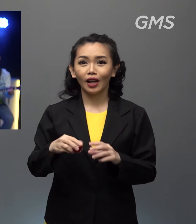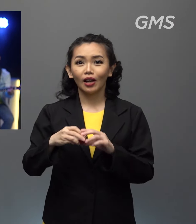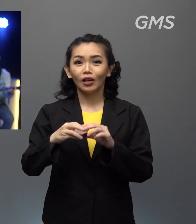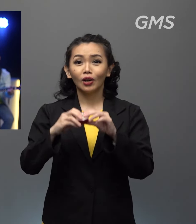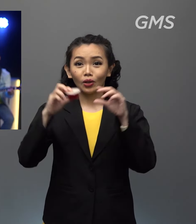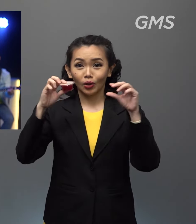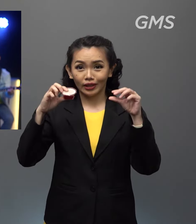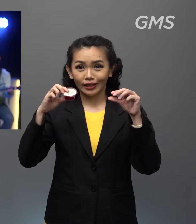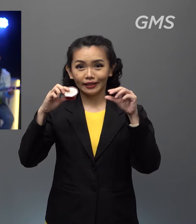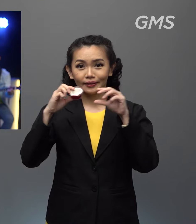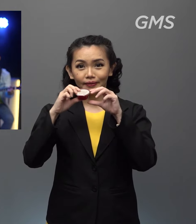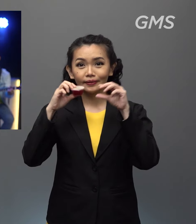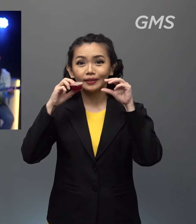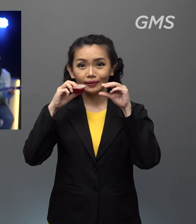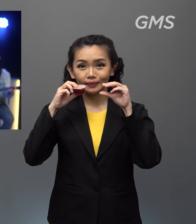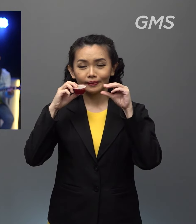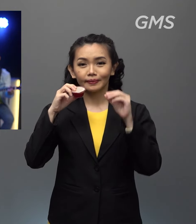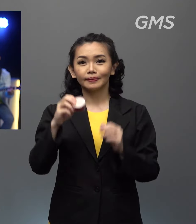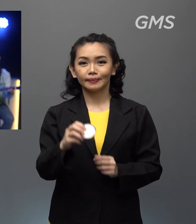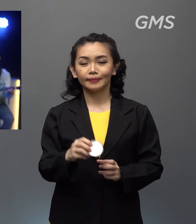Haleluya.